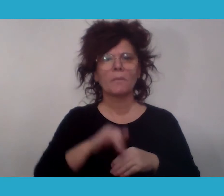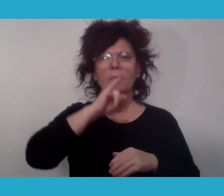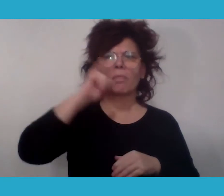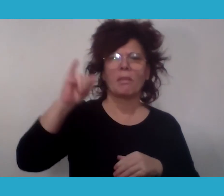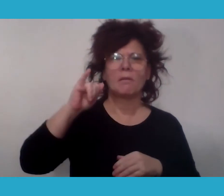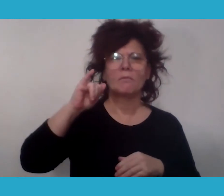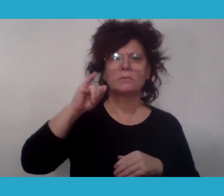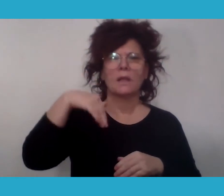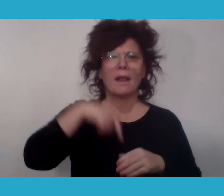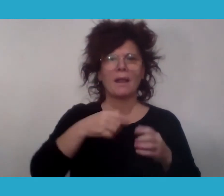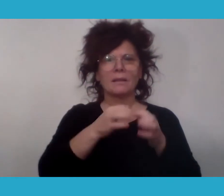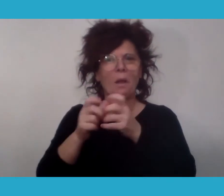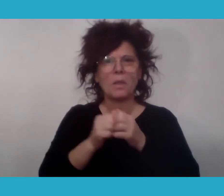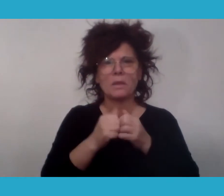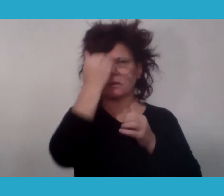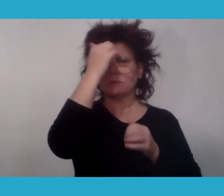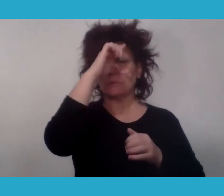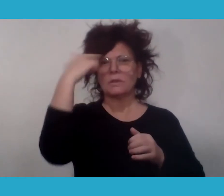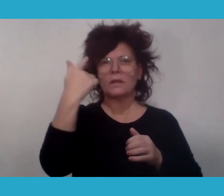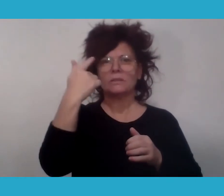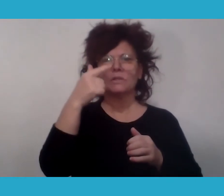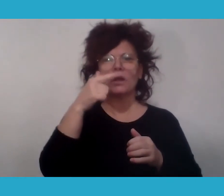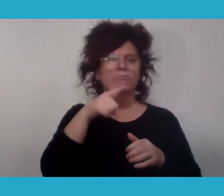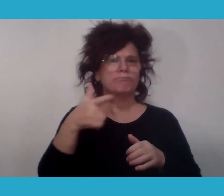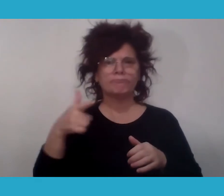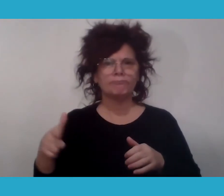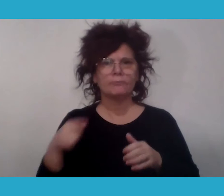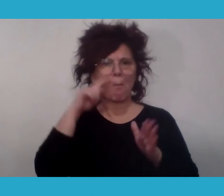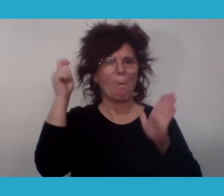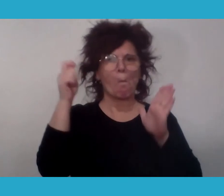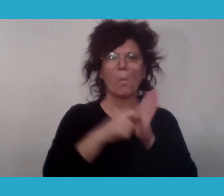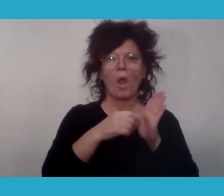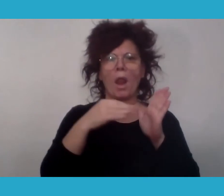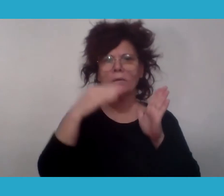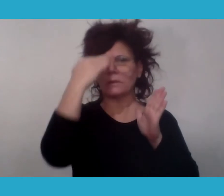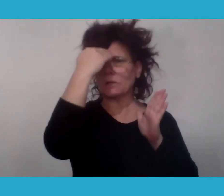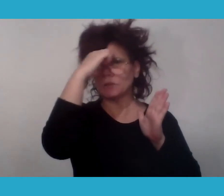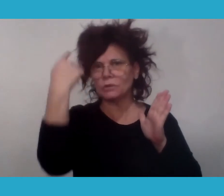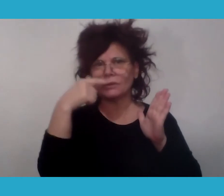denunciar la inconstitucionalidad de esta audiencia pública que viola el artículo 41 de la Constitución Nacional,